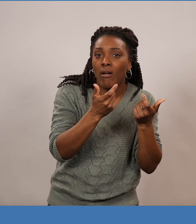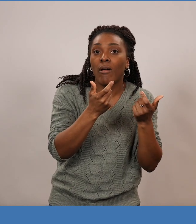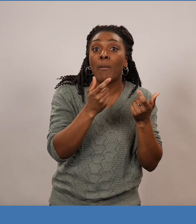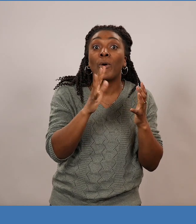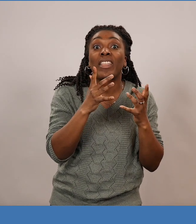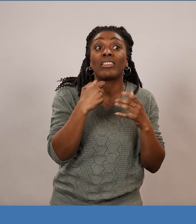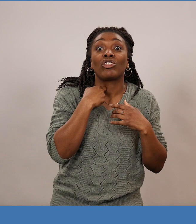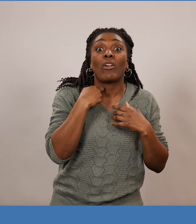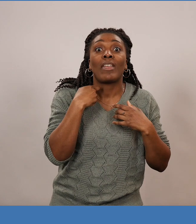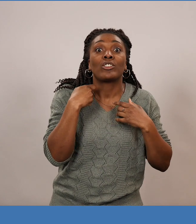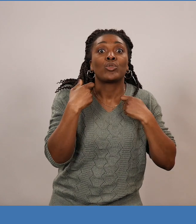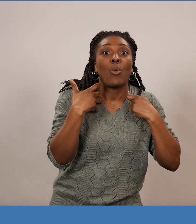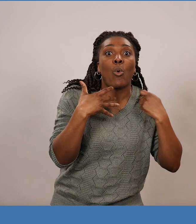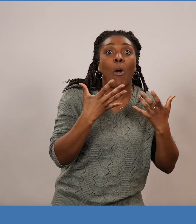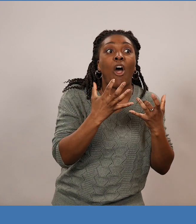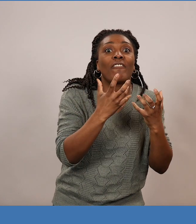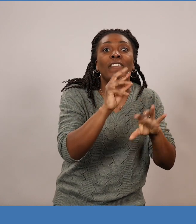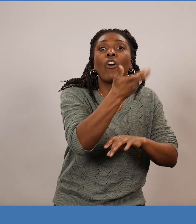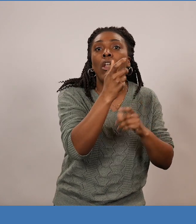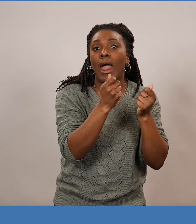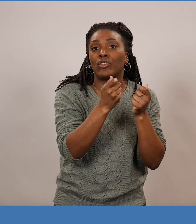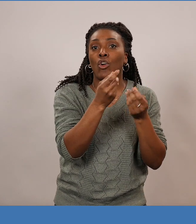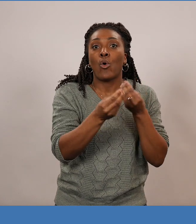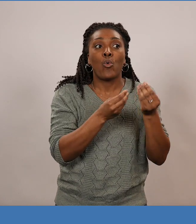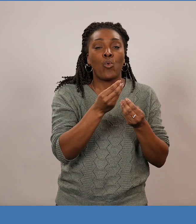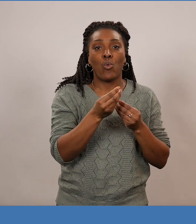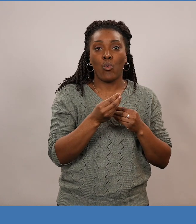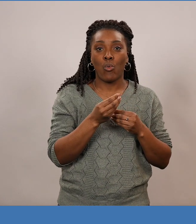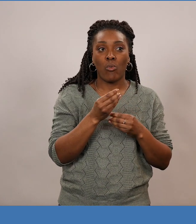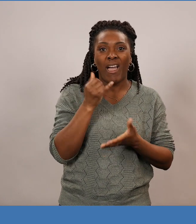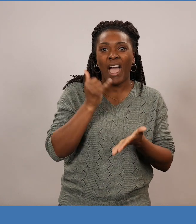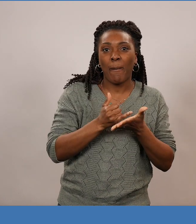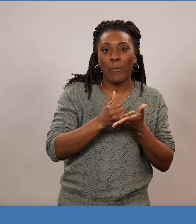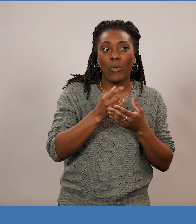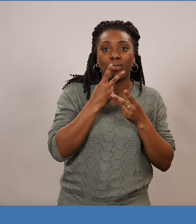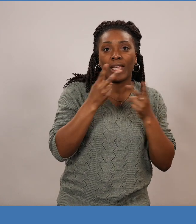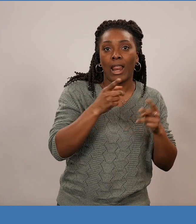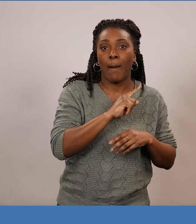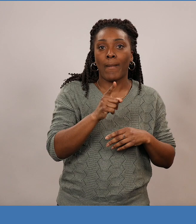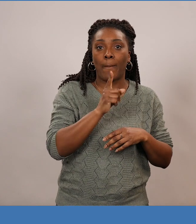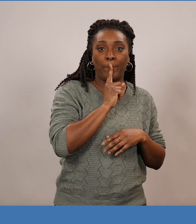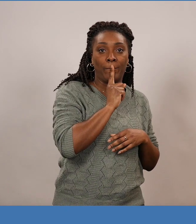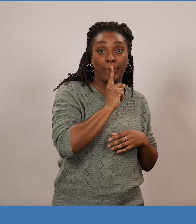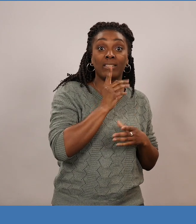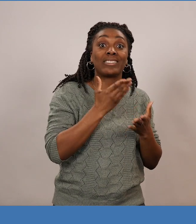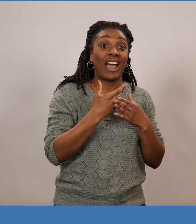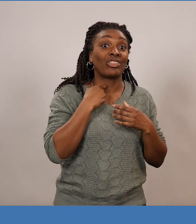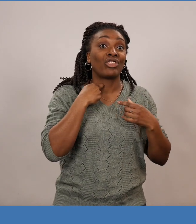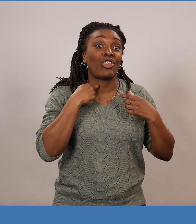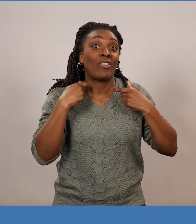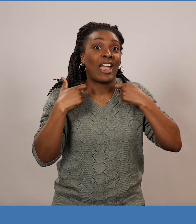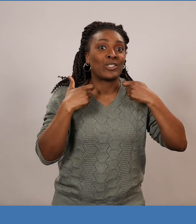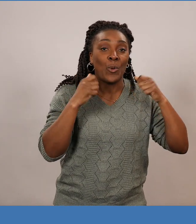financiers, vous pouvez avoir la tentation de voler de l'argent ou de détourner de l'argent ou de ne pas déclarer vos impôts. La tentation peut